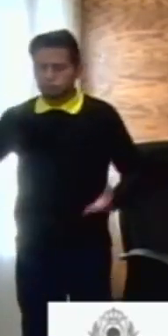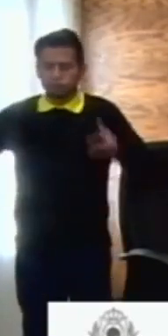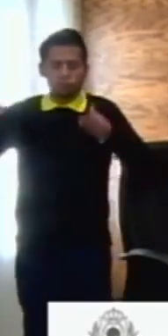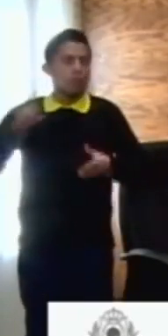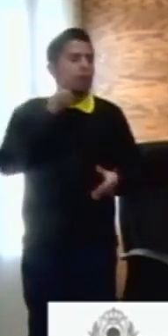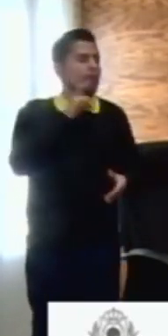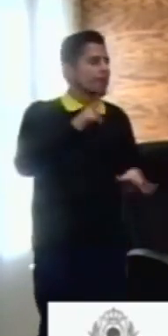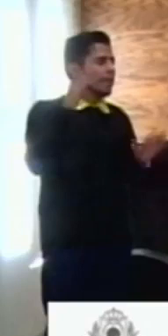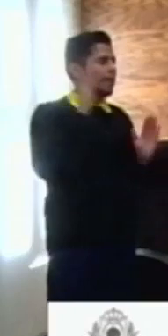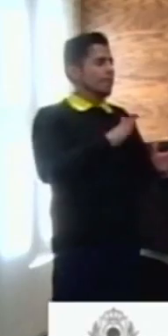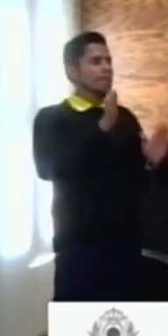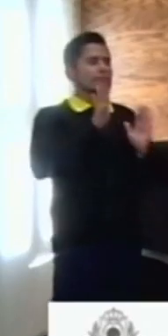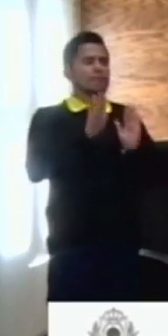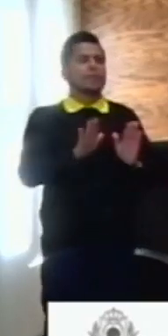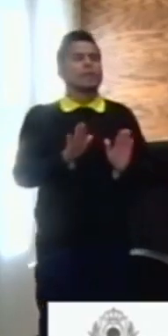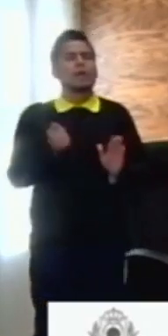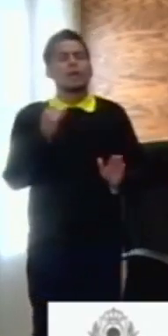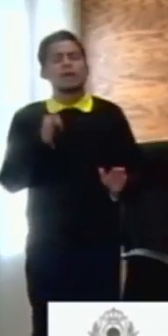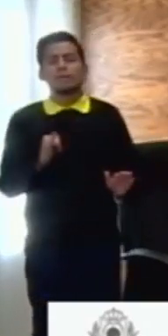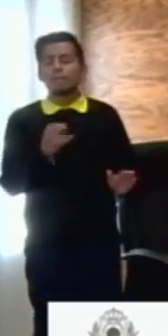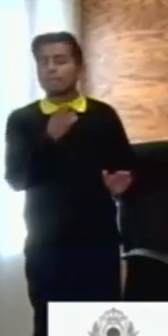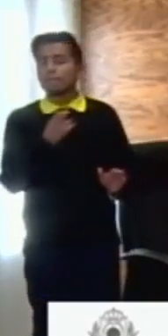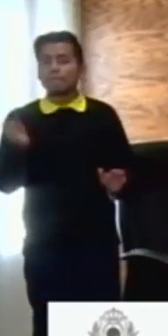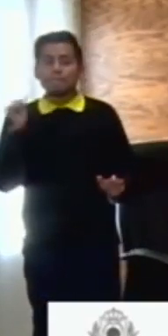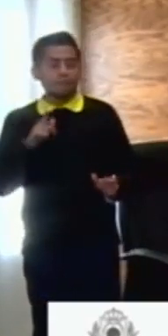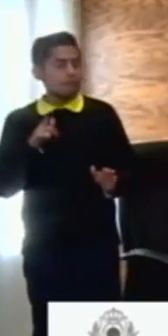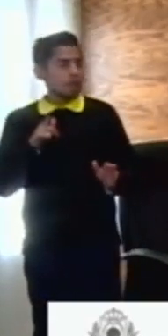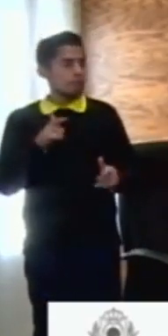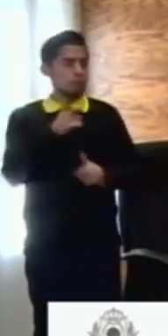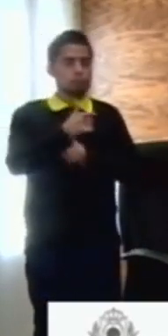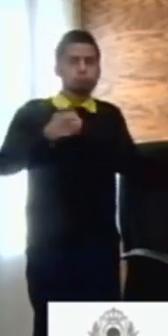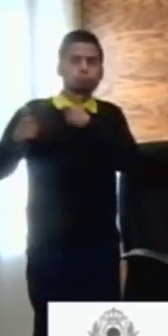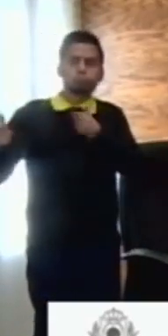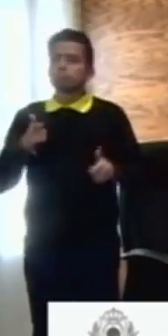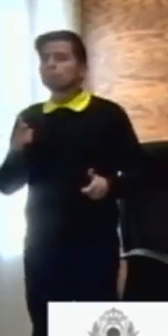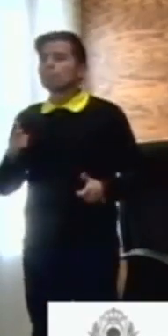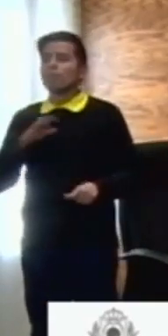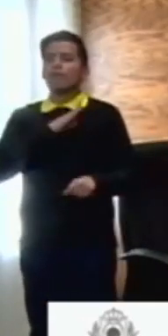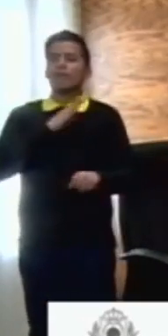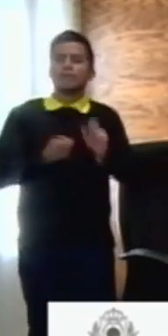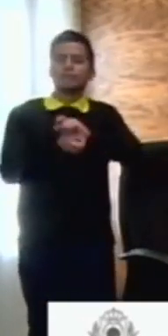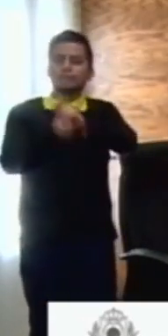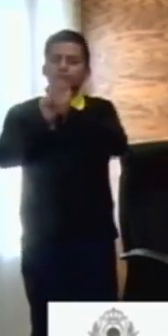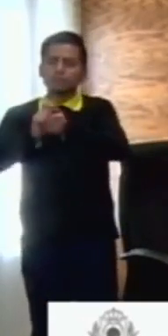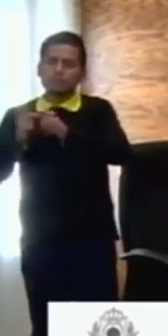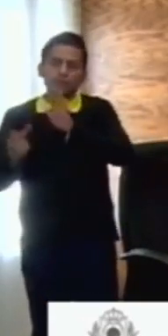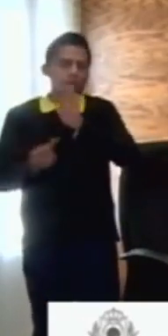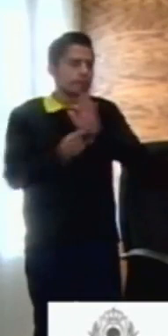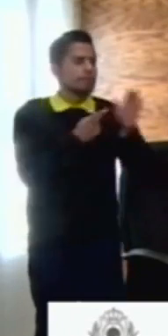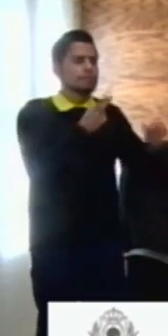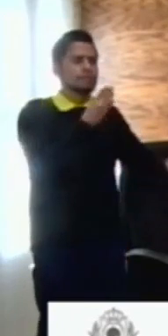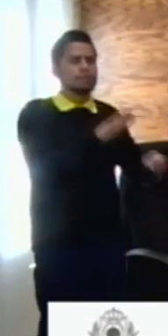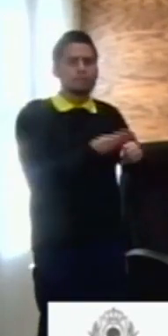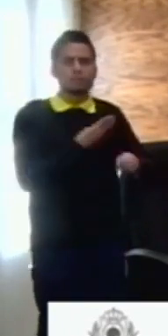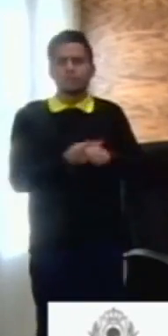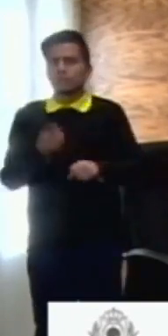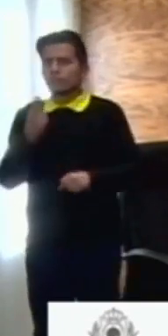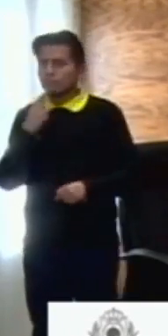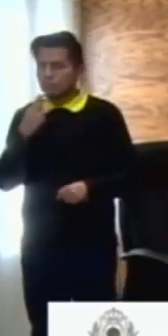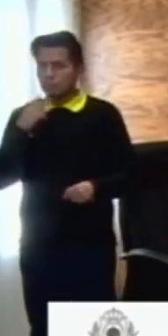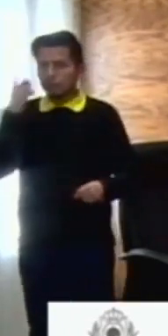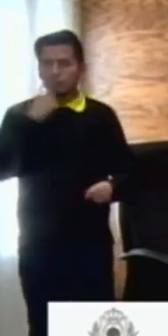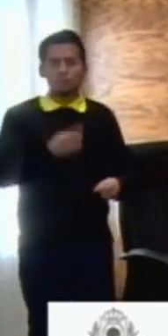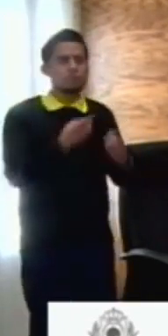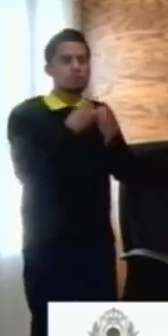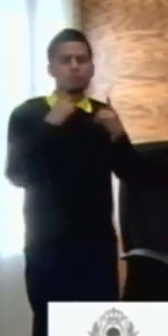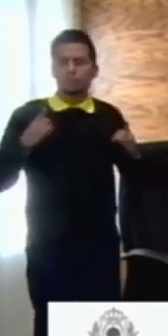ya se van a pagar y con ese recurso podemos eh invertir en fortalecer las